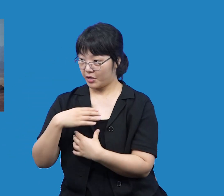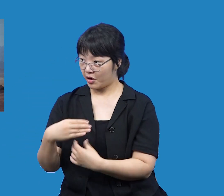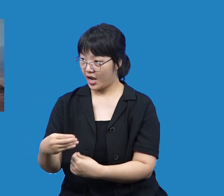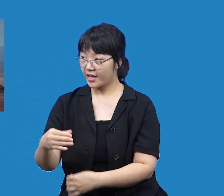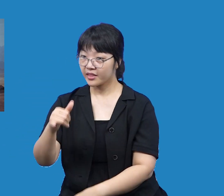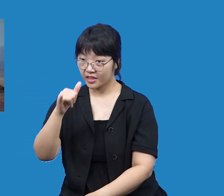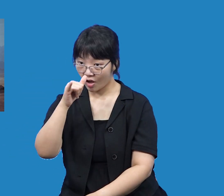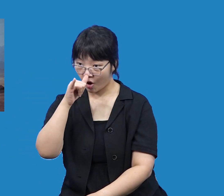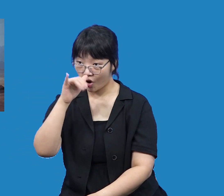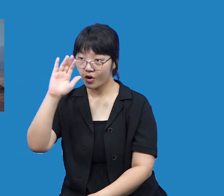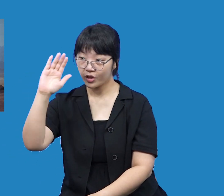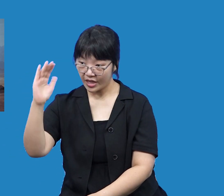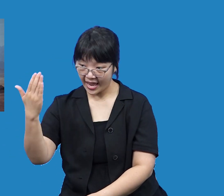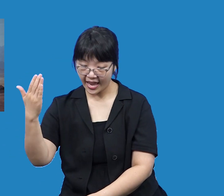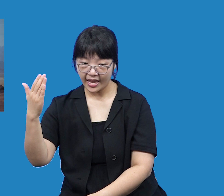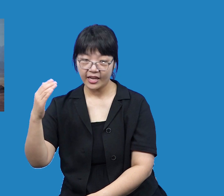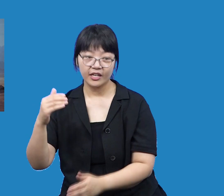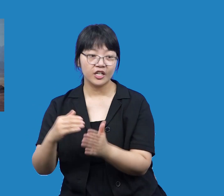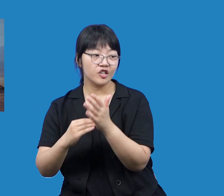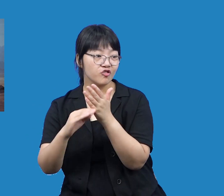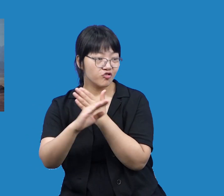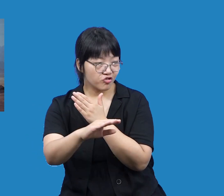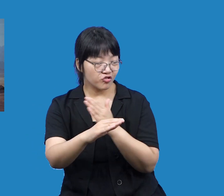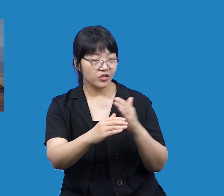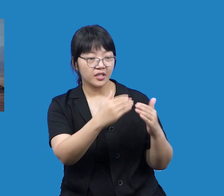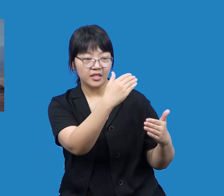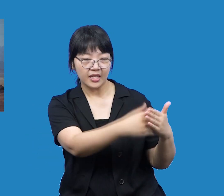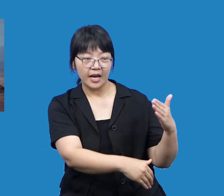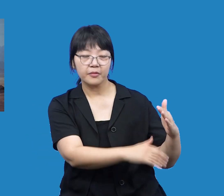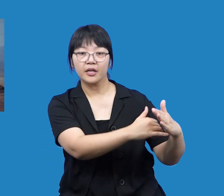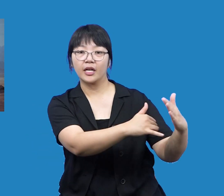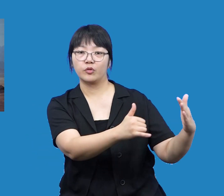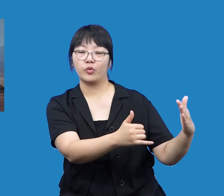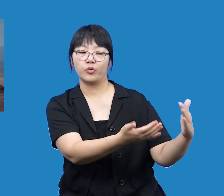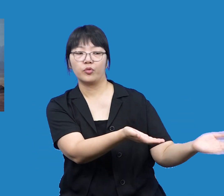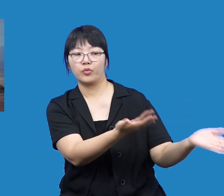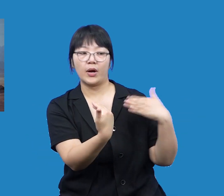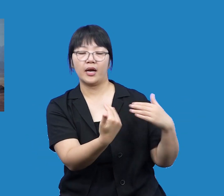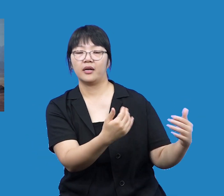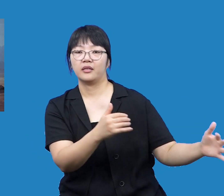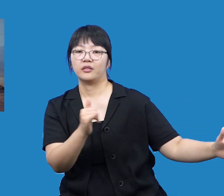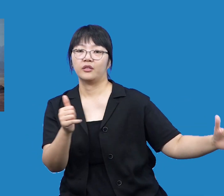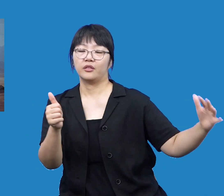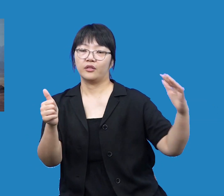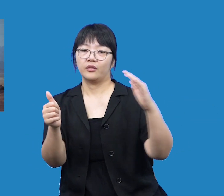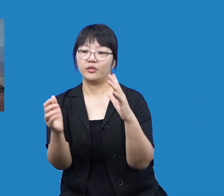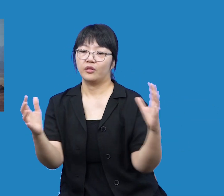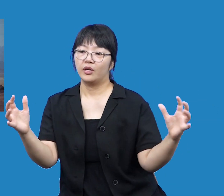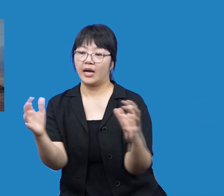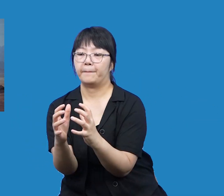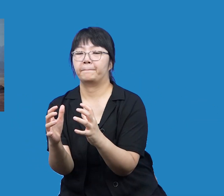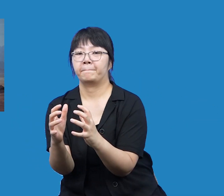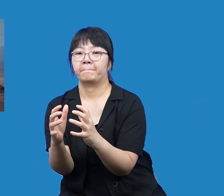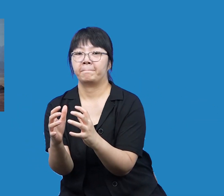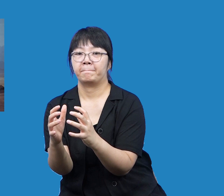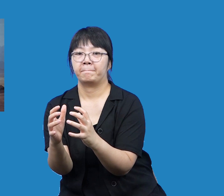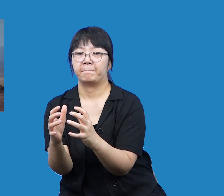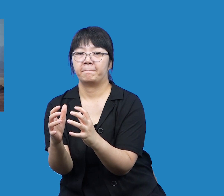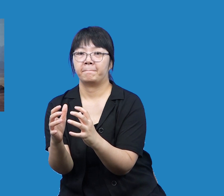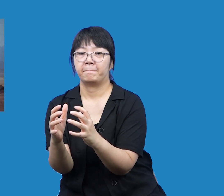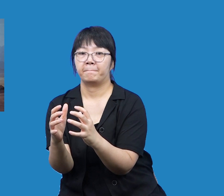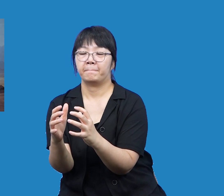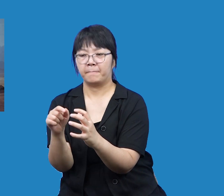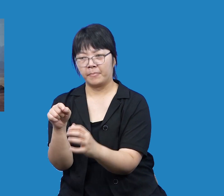광야에 와서 다시 모세가 십보라 그 가족과 다시